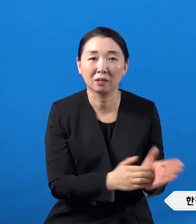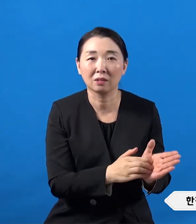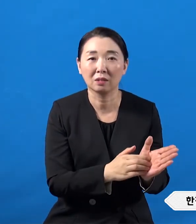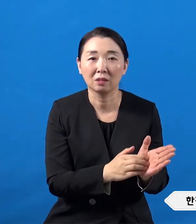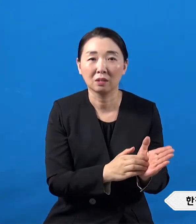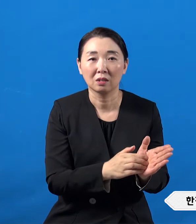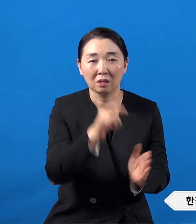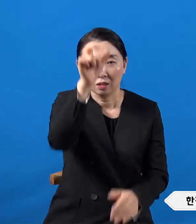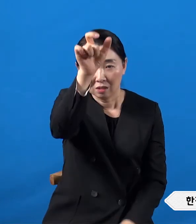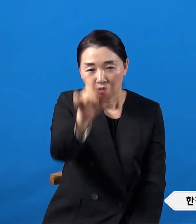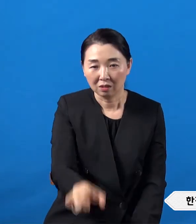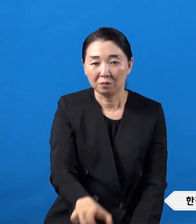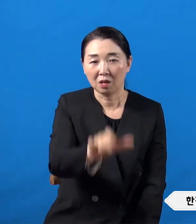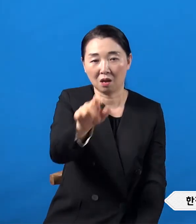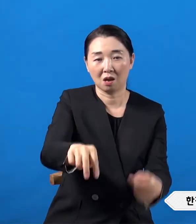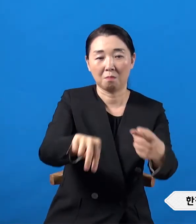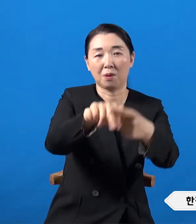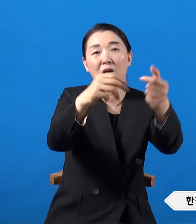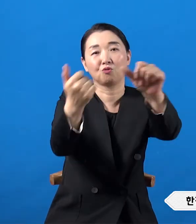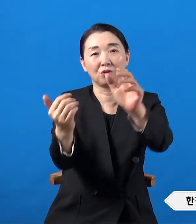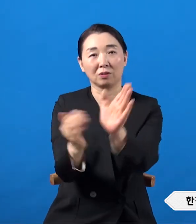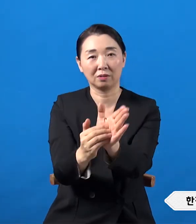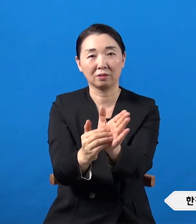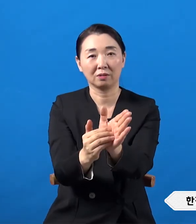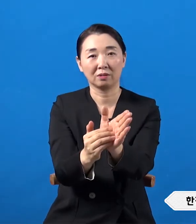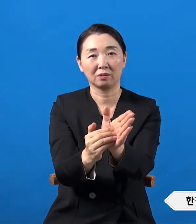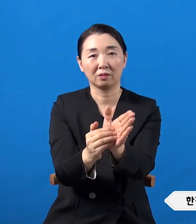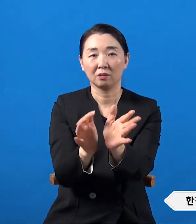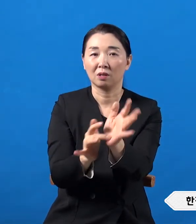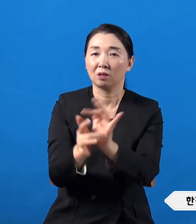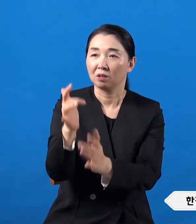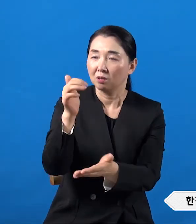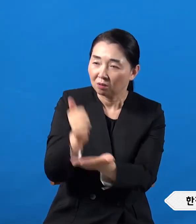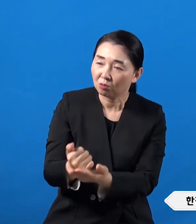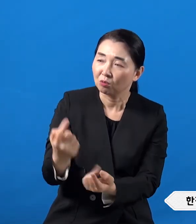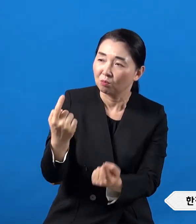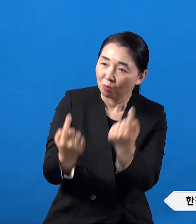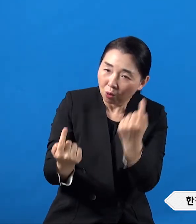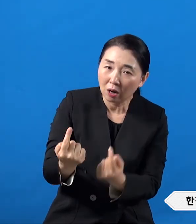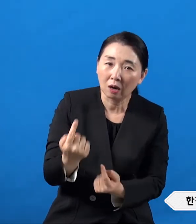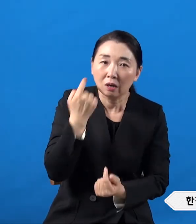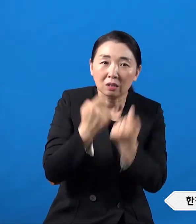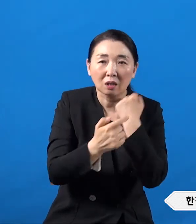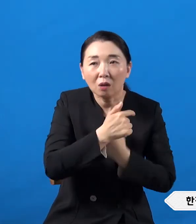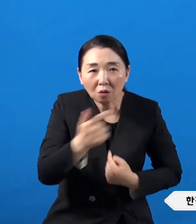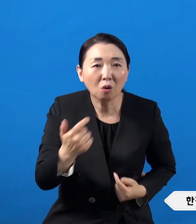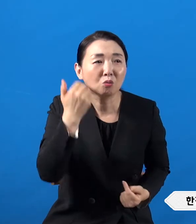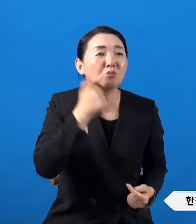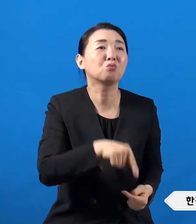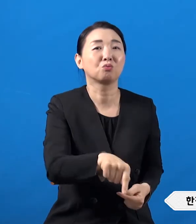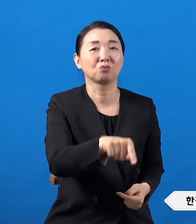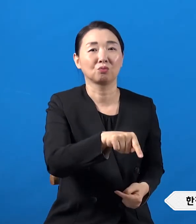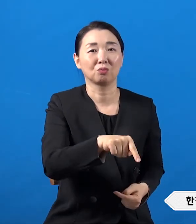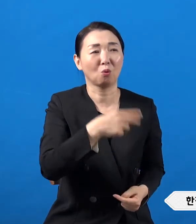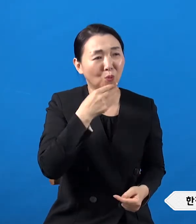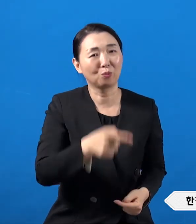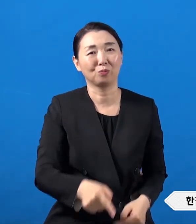버림받았지요. 마침내 십자가에서 죽으시기까지 했습니다. 예수님보다 더 큰 상처받은 분이 어디